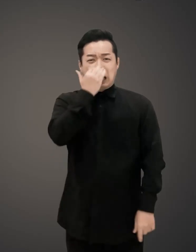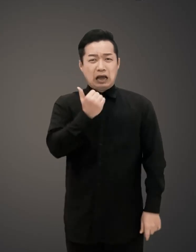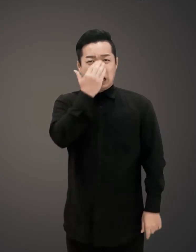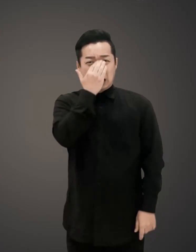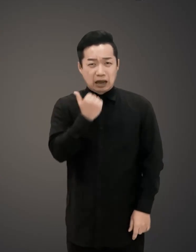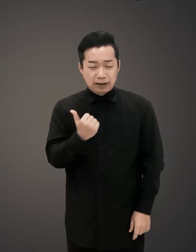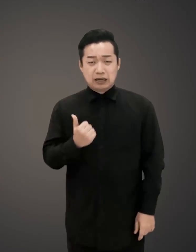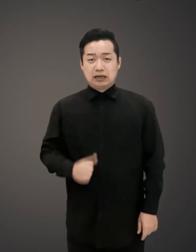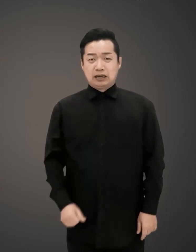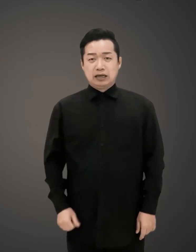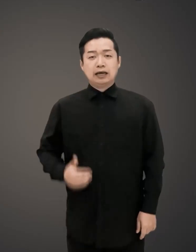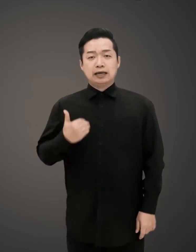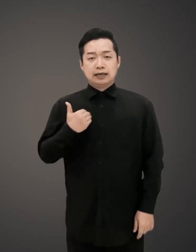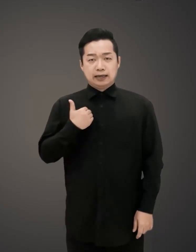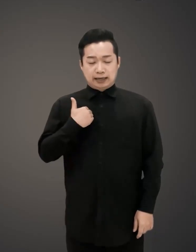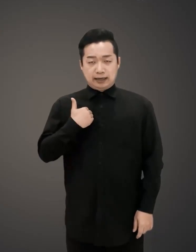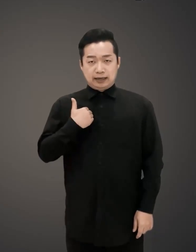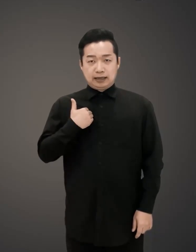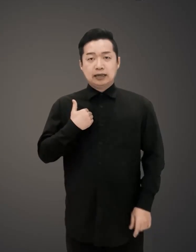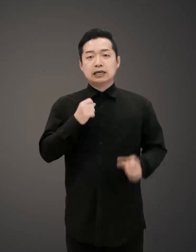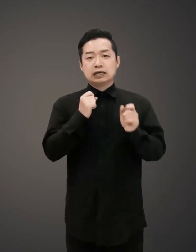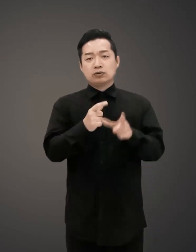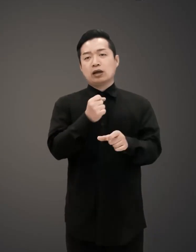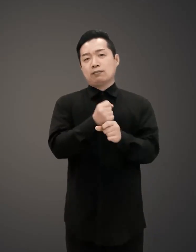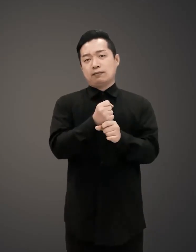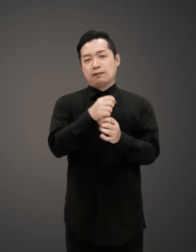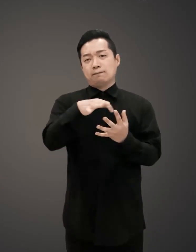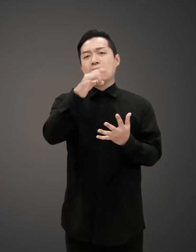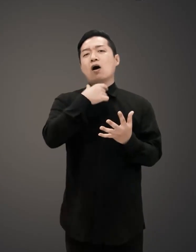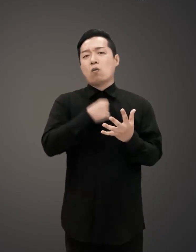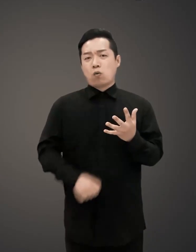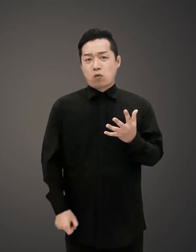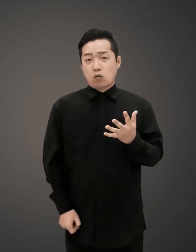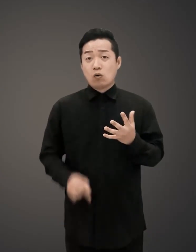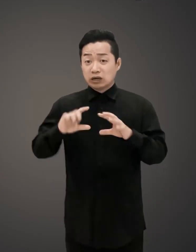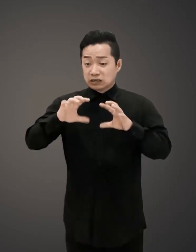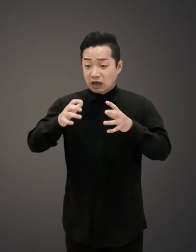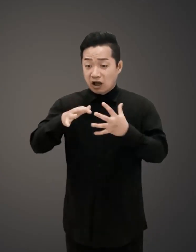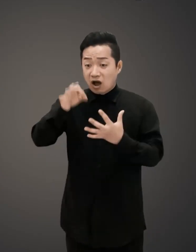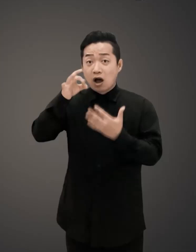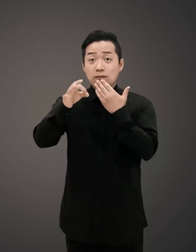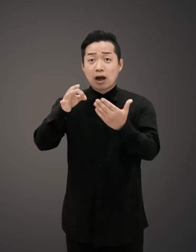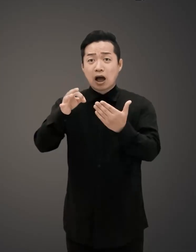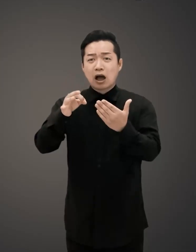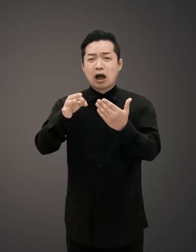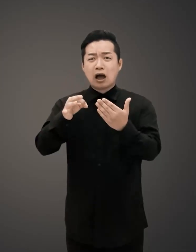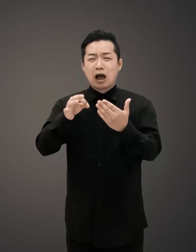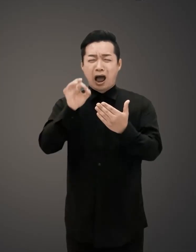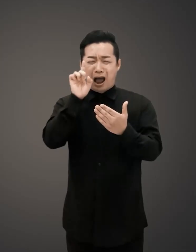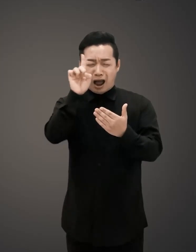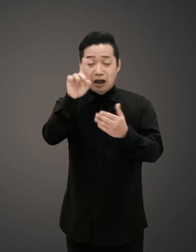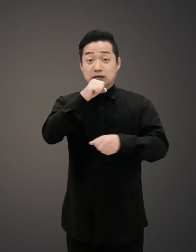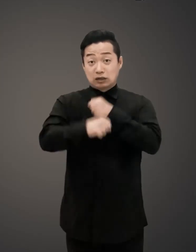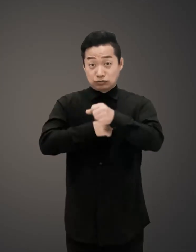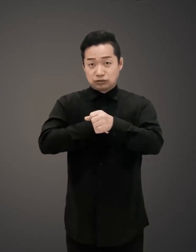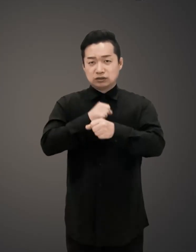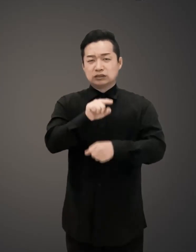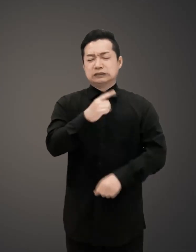나머지 자신의 기회를 택하려고 한 거야. 그가 이 나라에서 선택할 수 있는 유일한 자유가